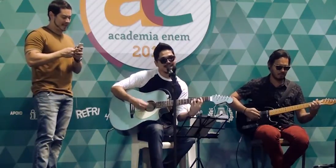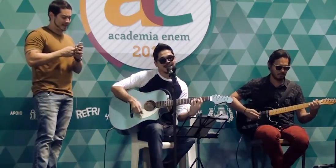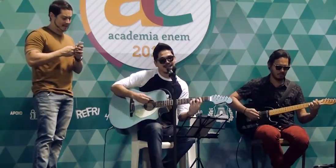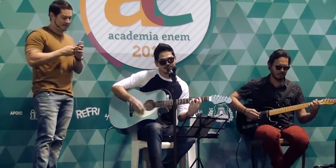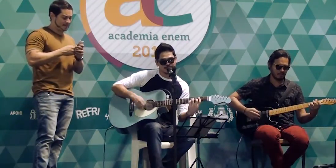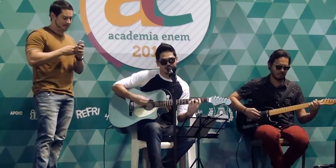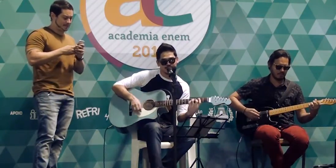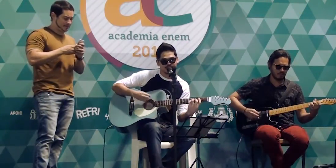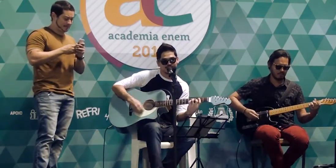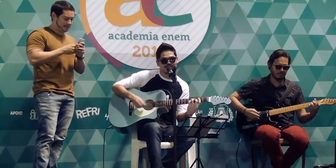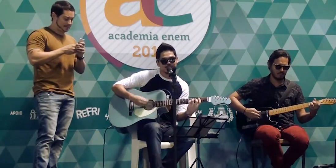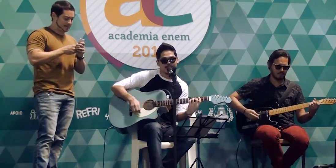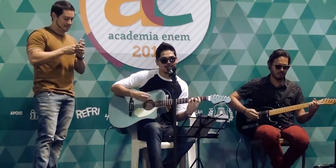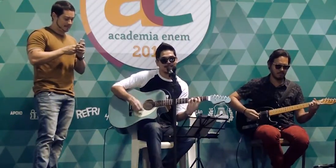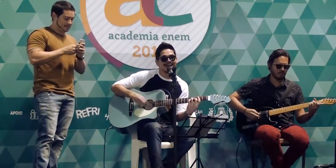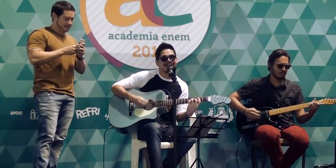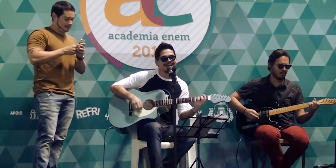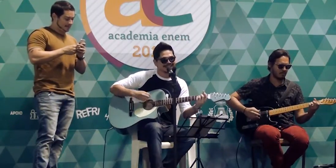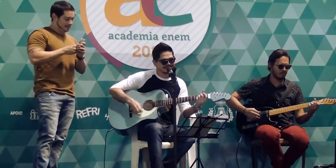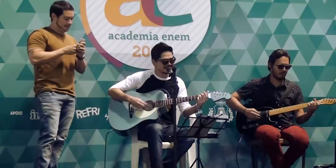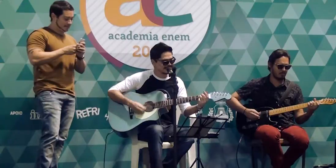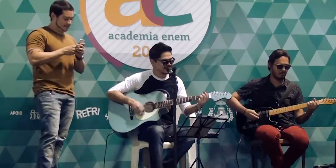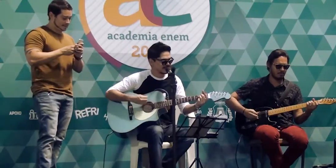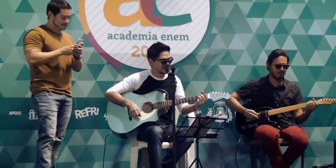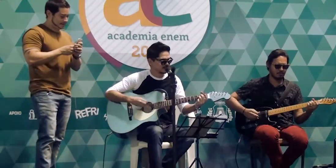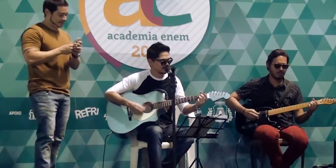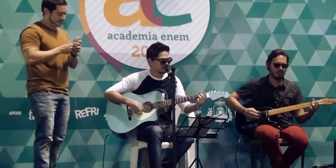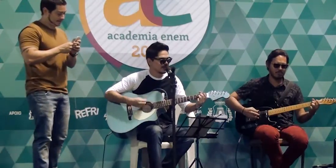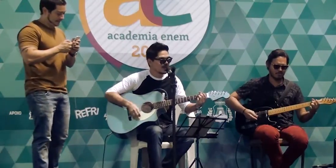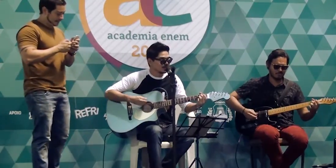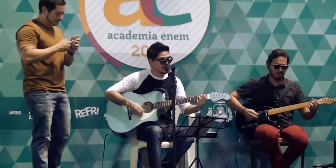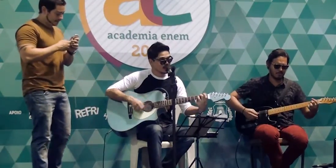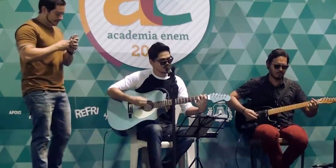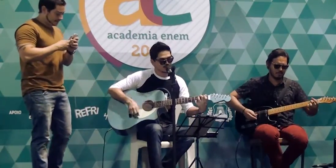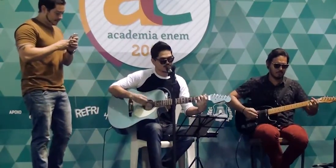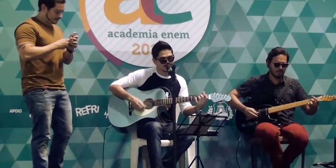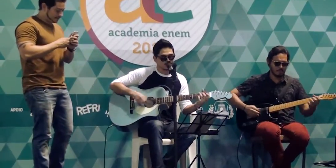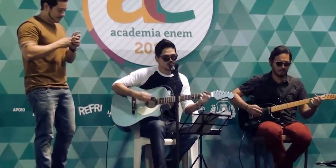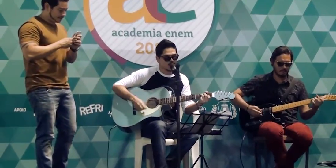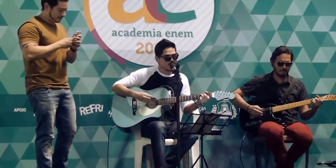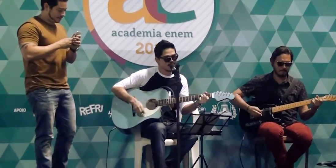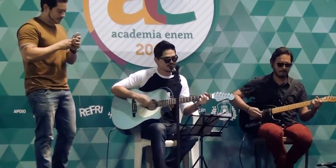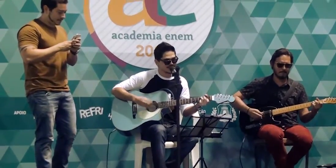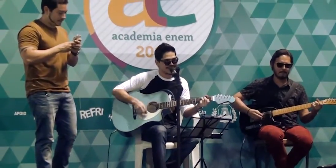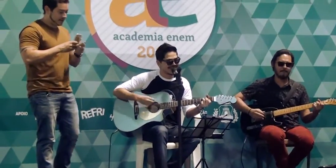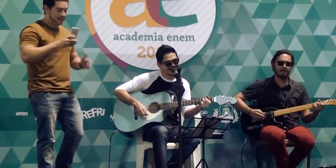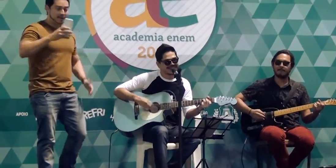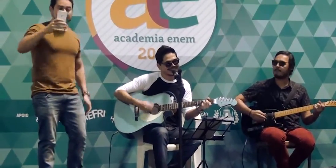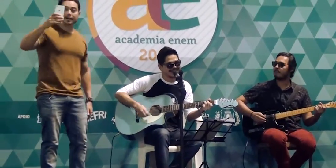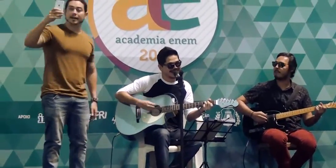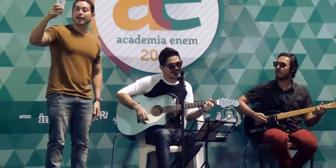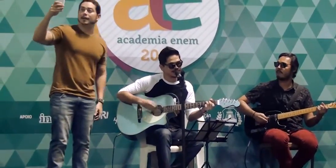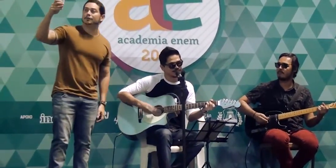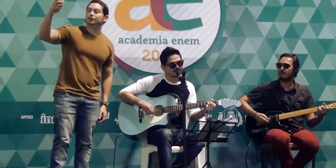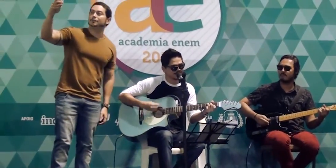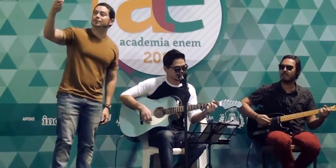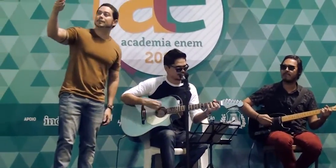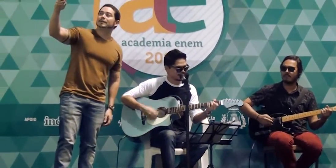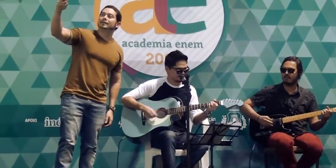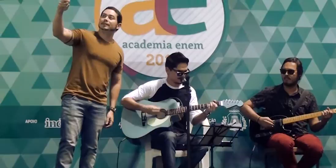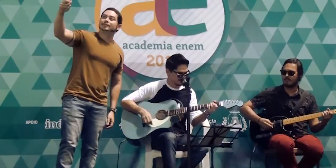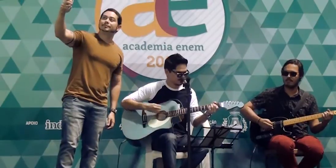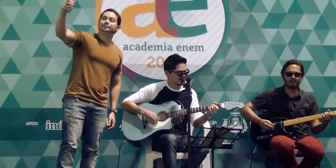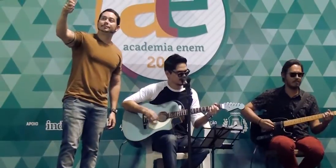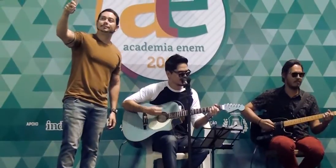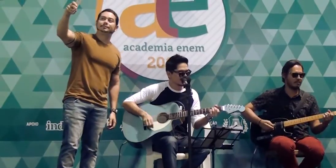não temos tempo a perder. Nosso suor sagrado